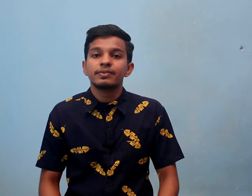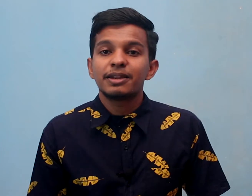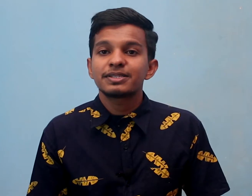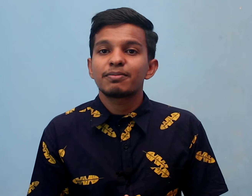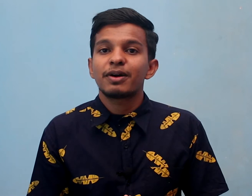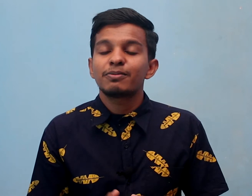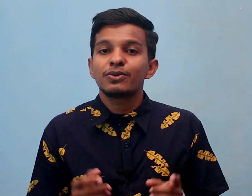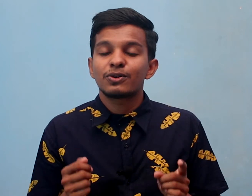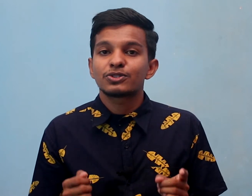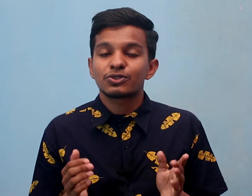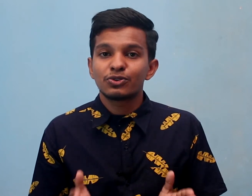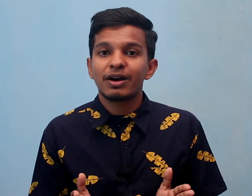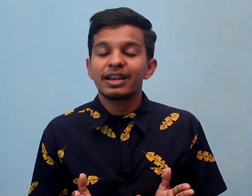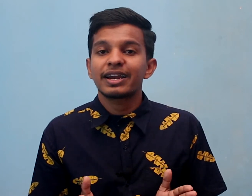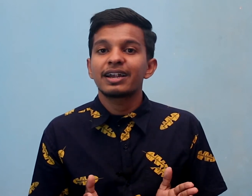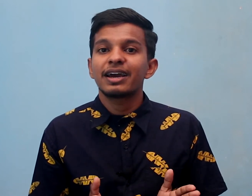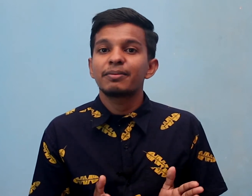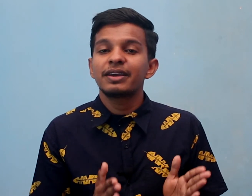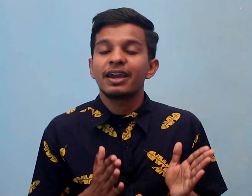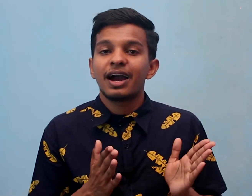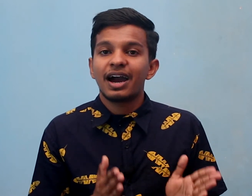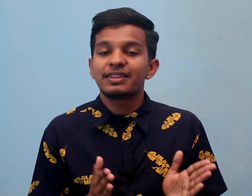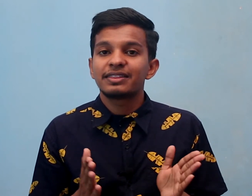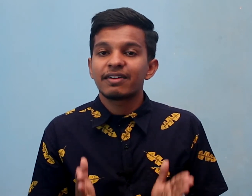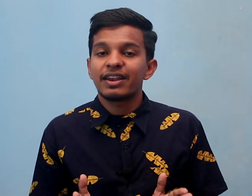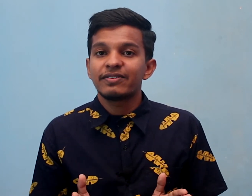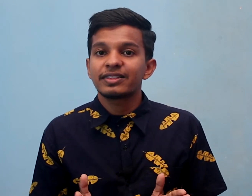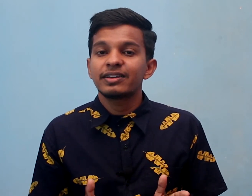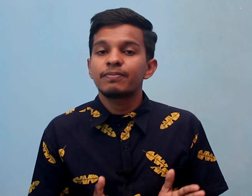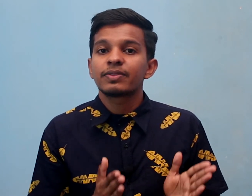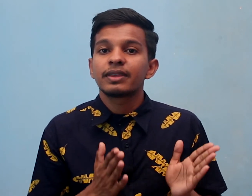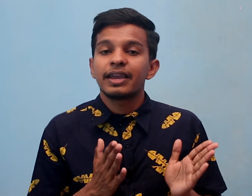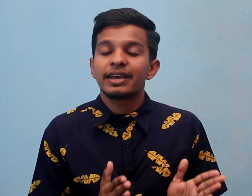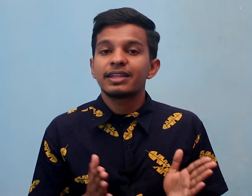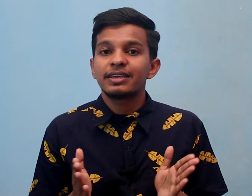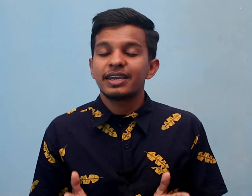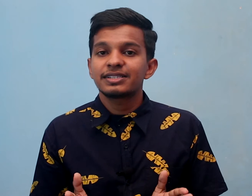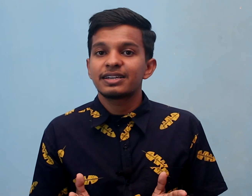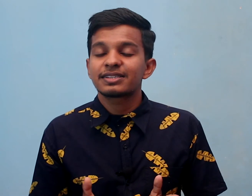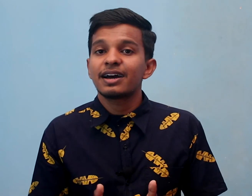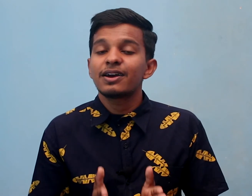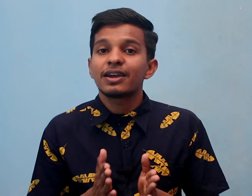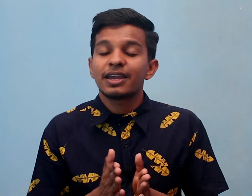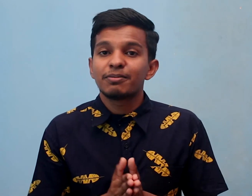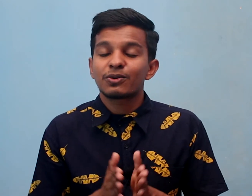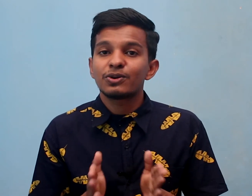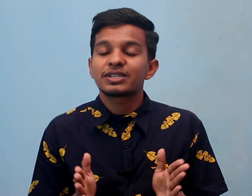ඊට පස්සේ අපි බලමු කෝච් දුමාල්ගේ කණ්ඩායමේ ආදිත්‍ය වැලිවත්ත, ඉරන්දි හේෂාන් සහ එම කෝච්ගේ